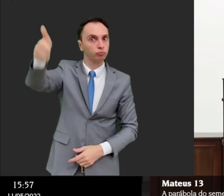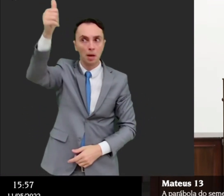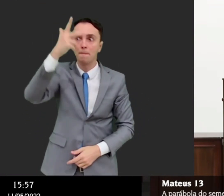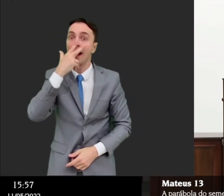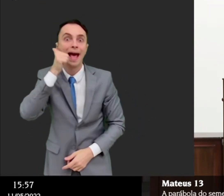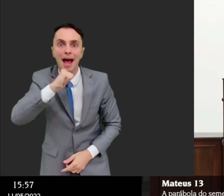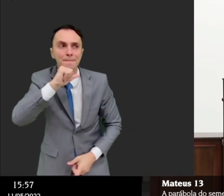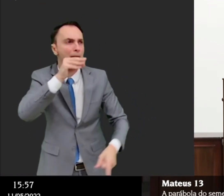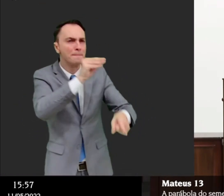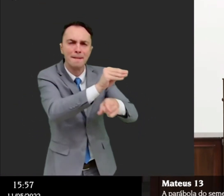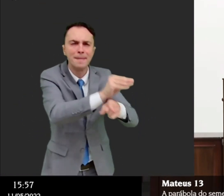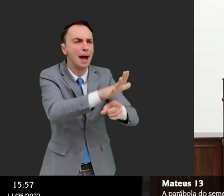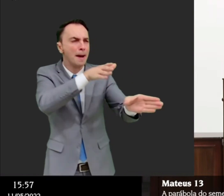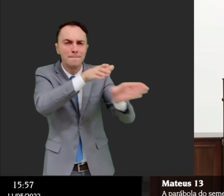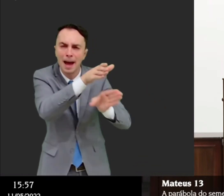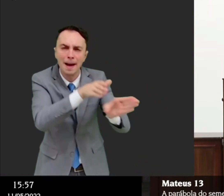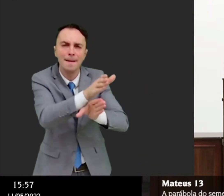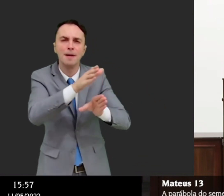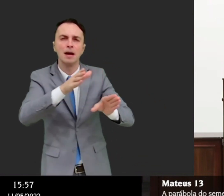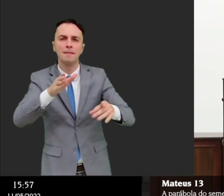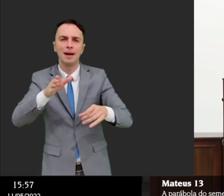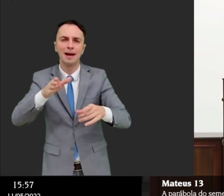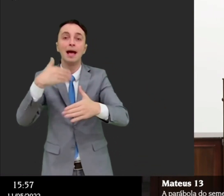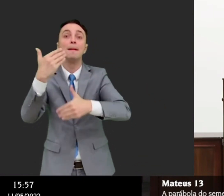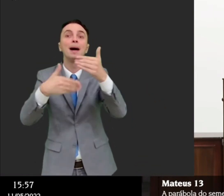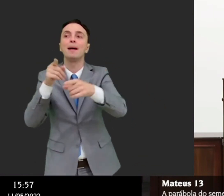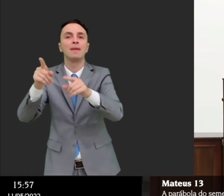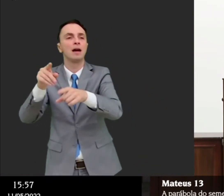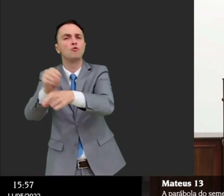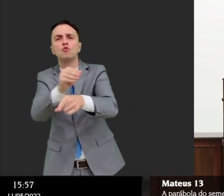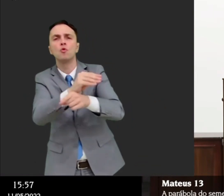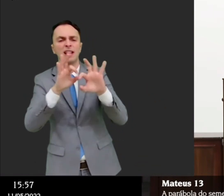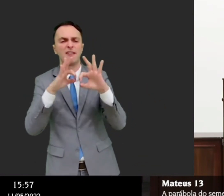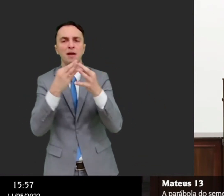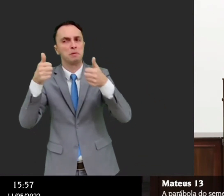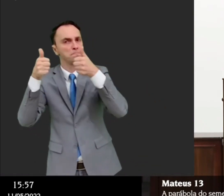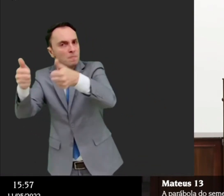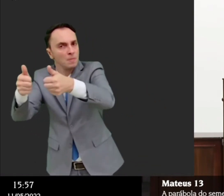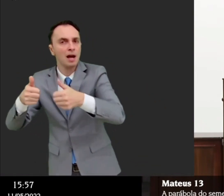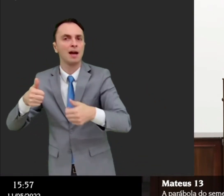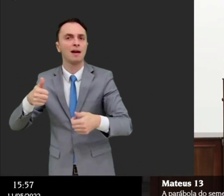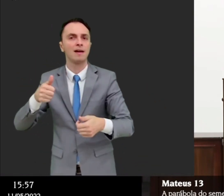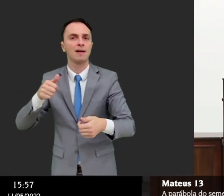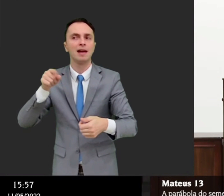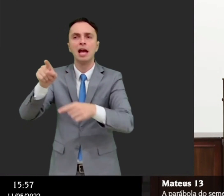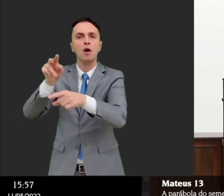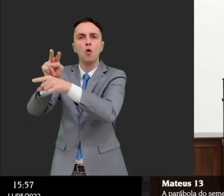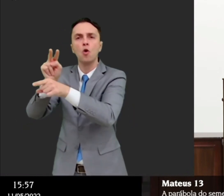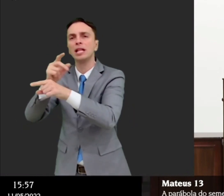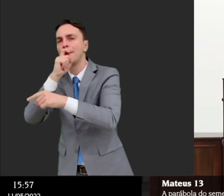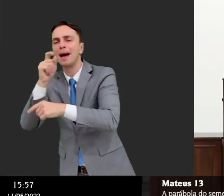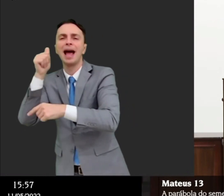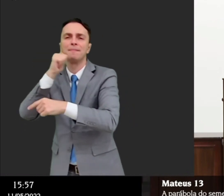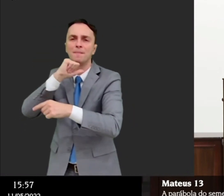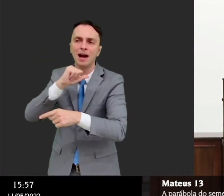é uma mãe conselheira, é uma sogra amorosa, é um bom marido, é um bom filho.